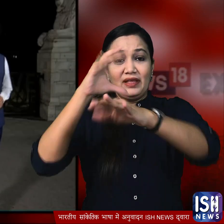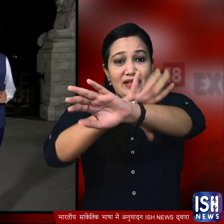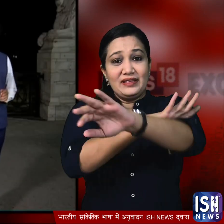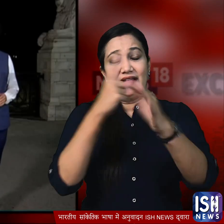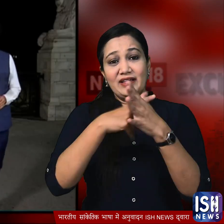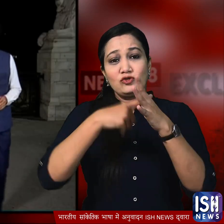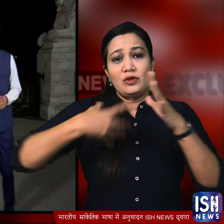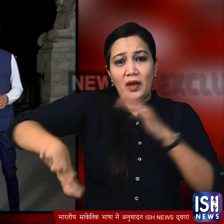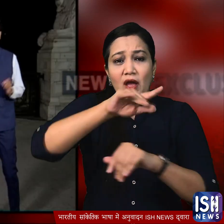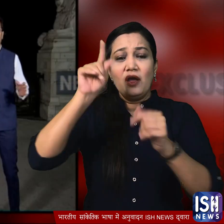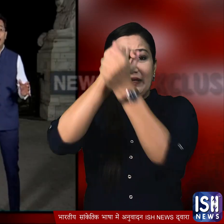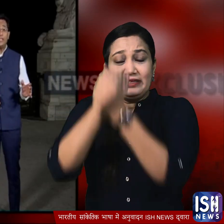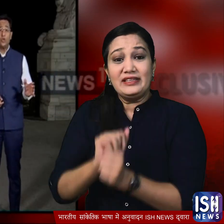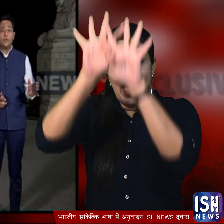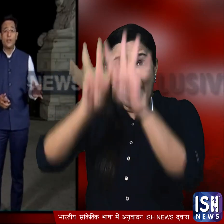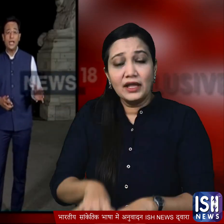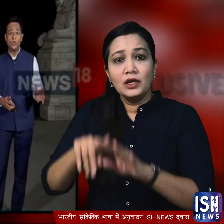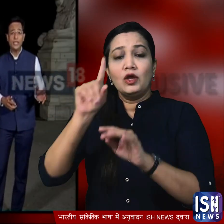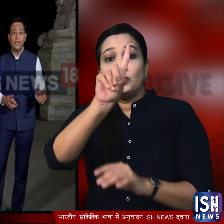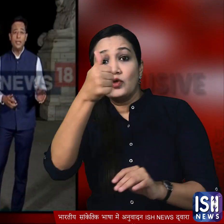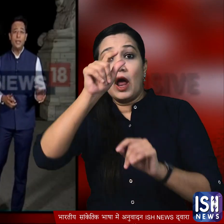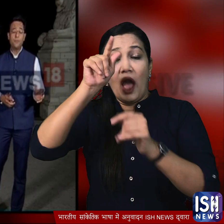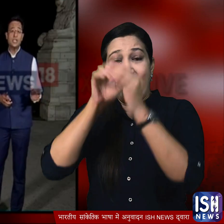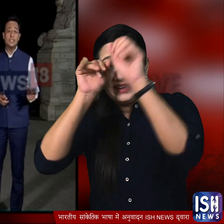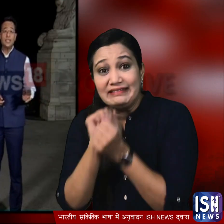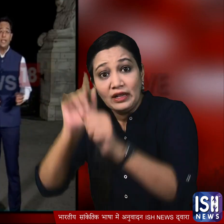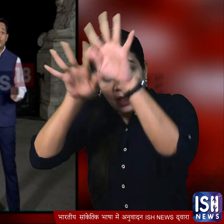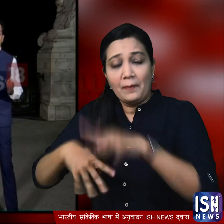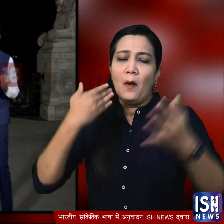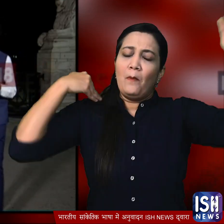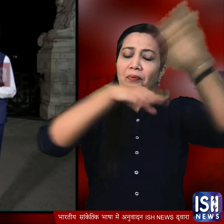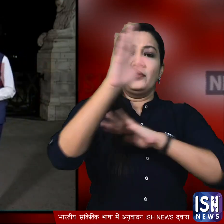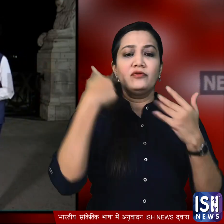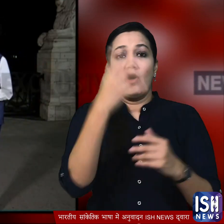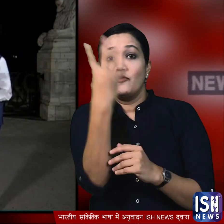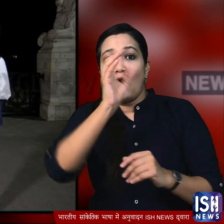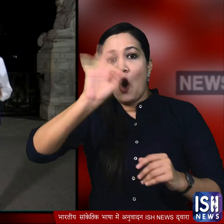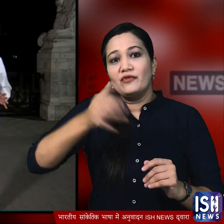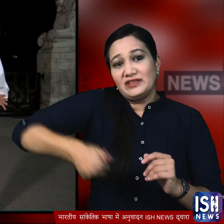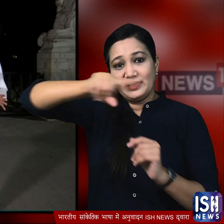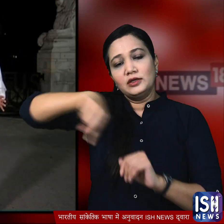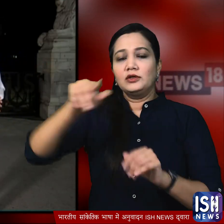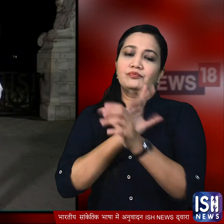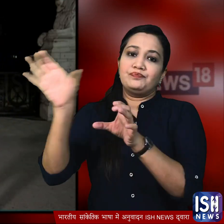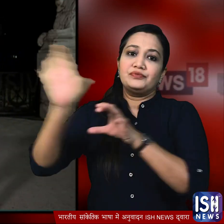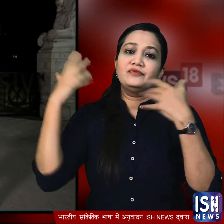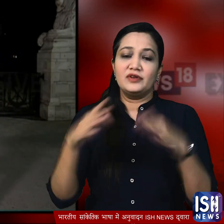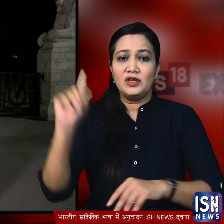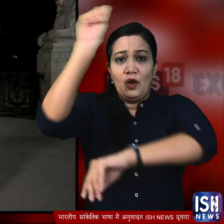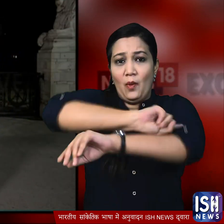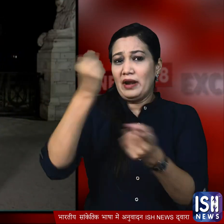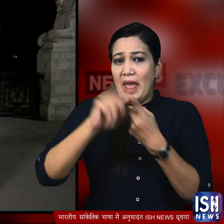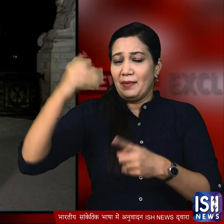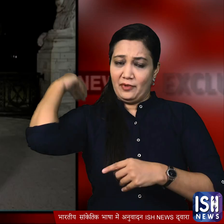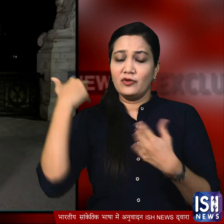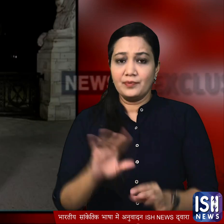के जोधपुर की फलौदी जेल से 16 कैदियों के फरार होने के मामले में प्रशासन ने 4 अधिकारियों को सस्पेंड कर दिया। एक दिन पहले